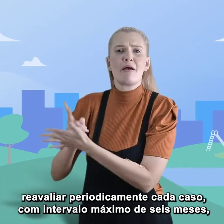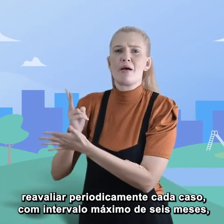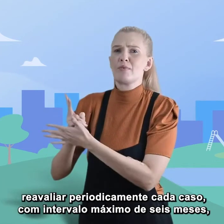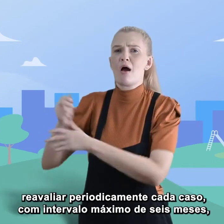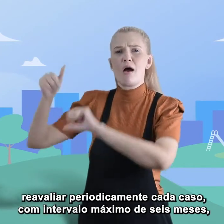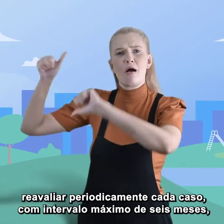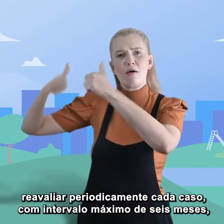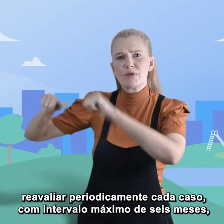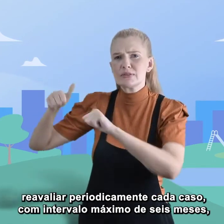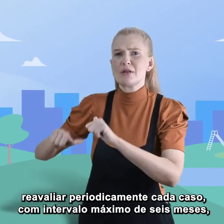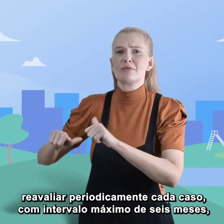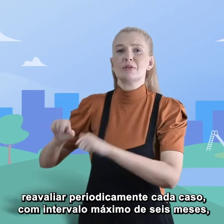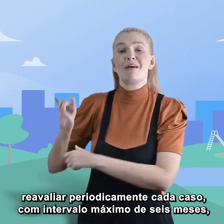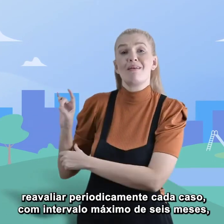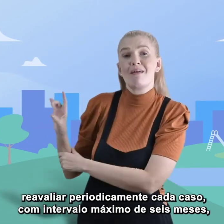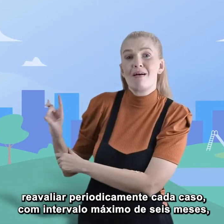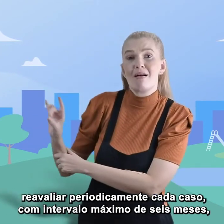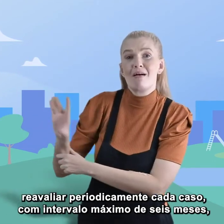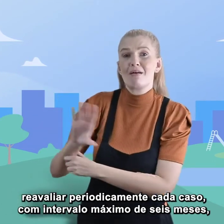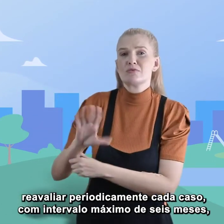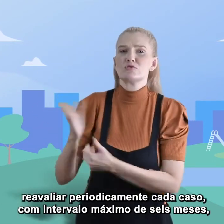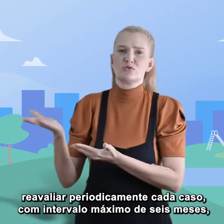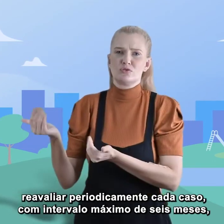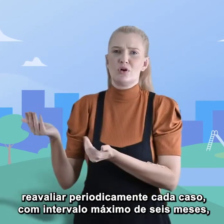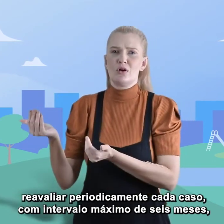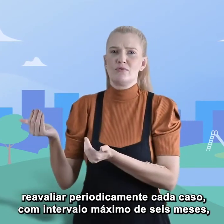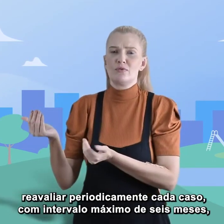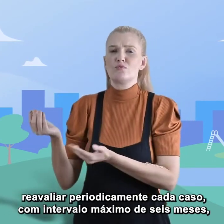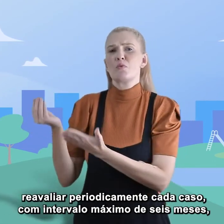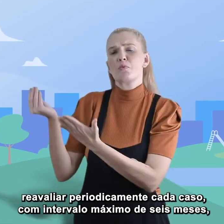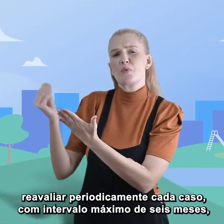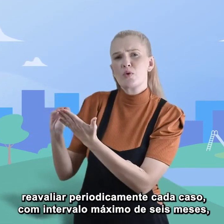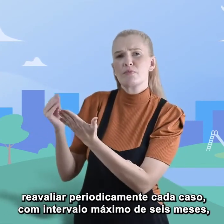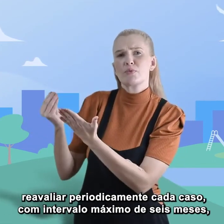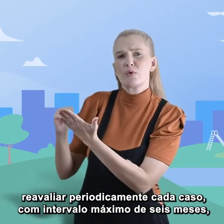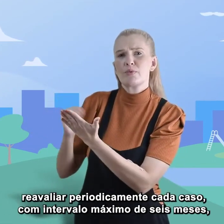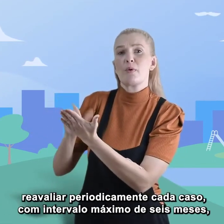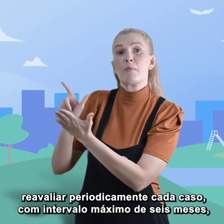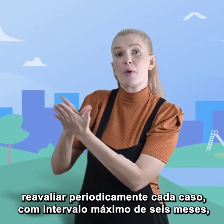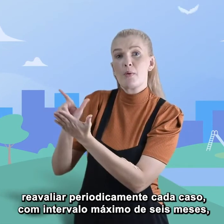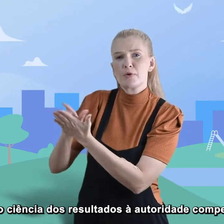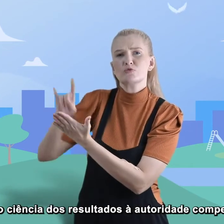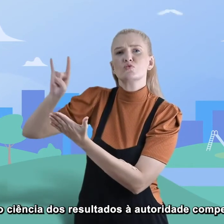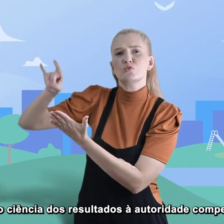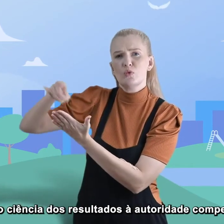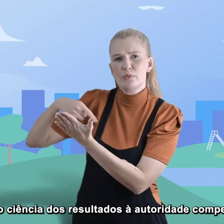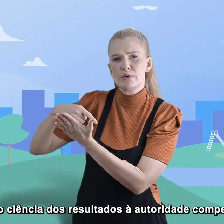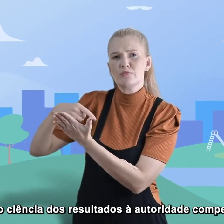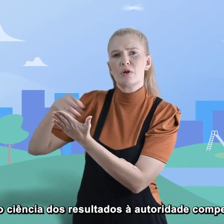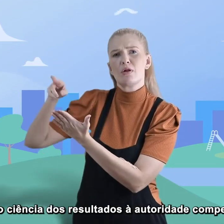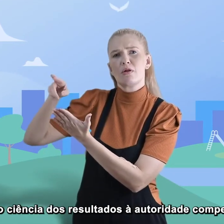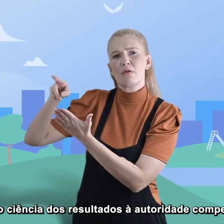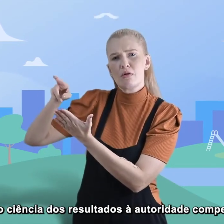Reavaliar periodicamente cada caso, com intervalo máximo de 6 meses, dando ciência dos resultados